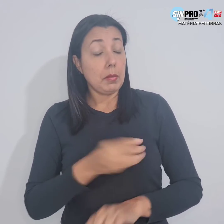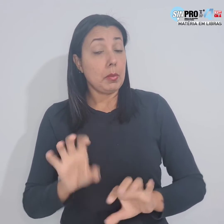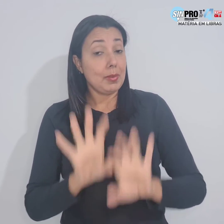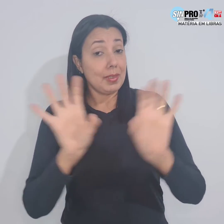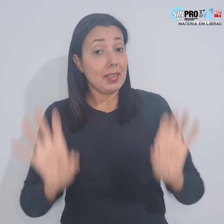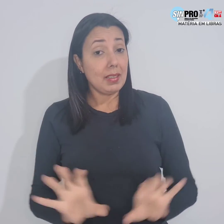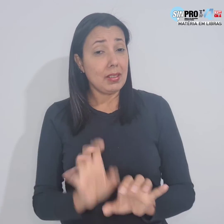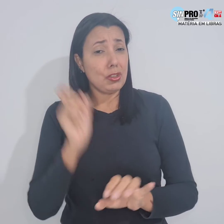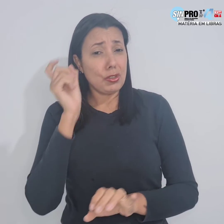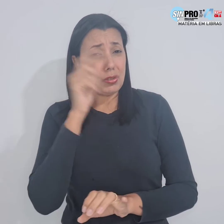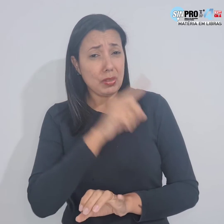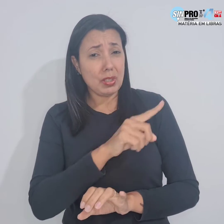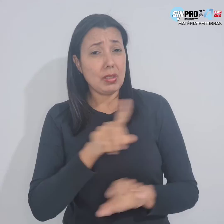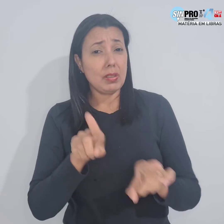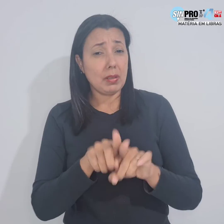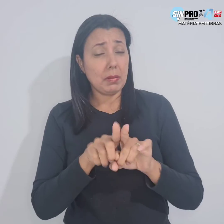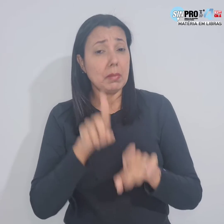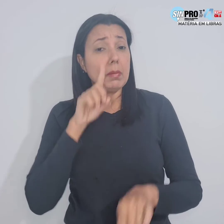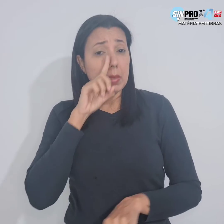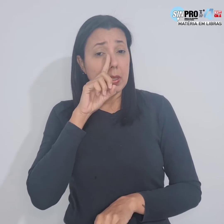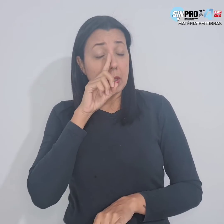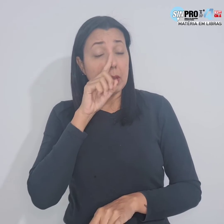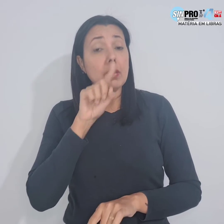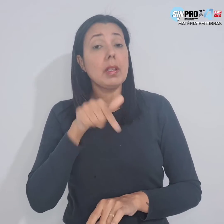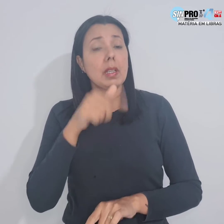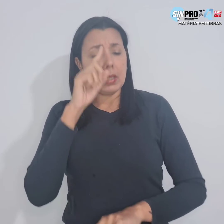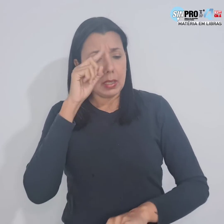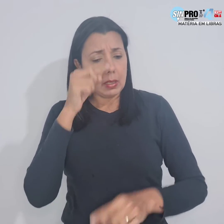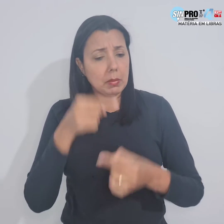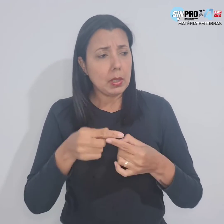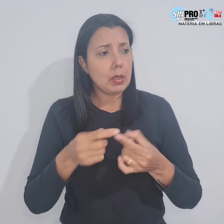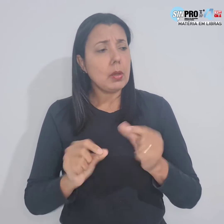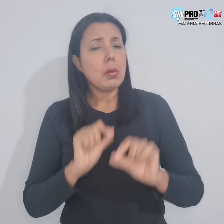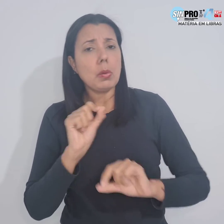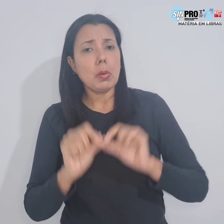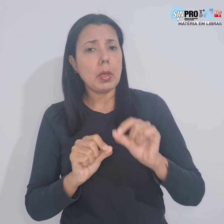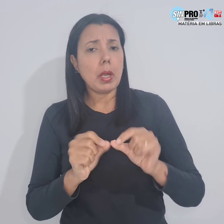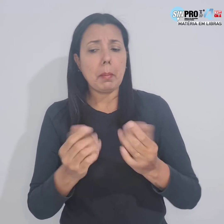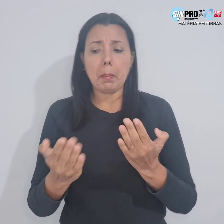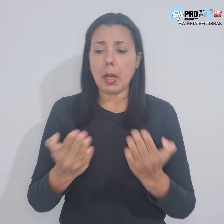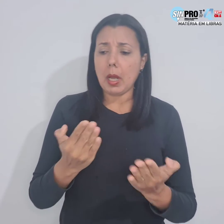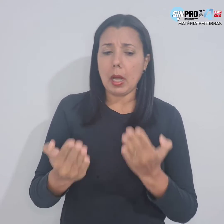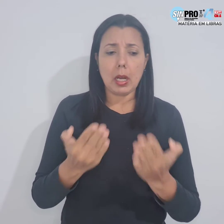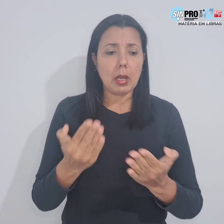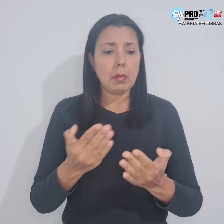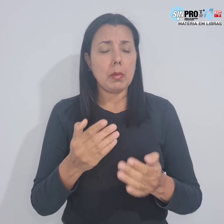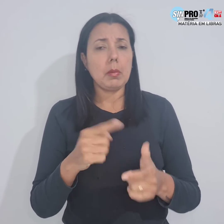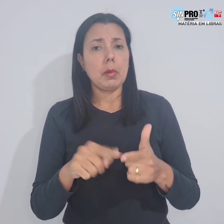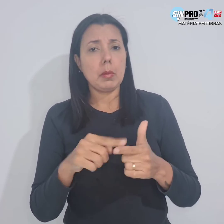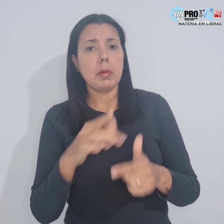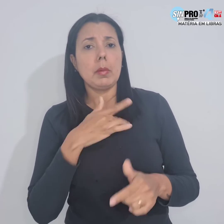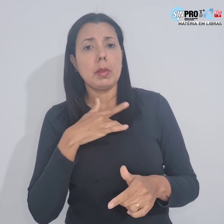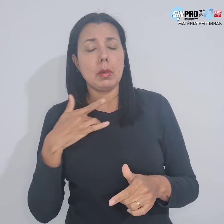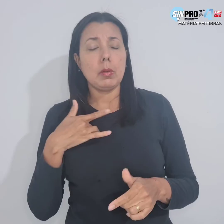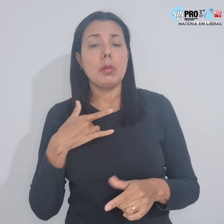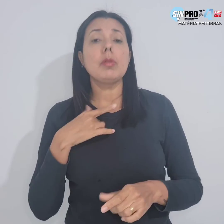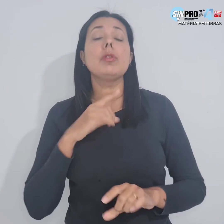cenário crítico e de alto risco, que determina parâmetros sanitários e condições específicas